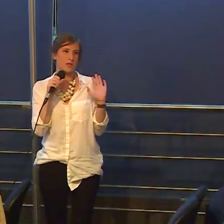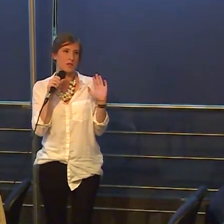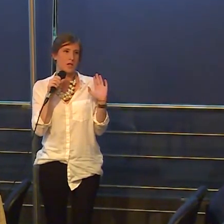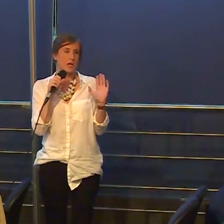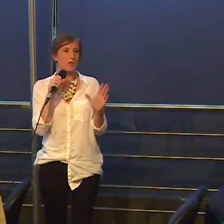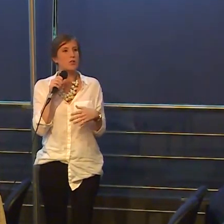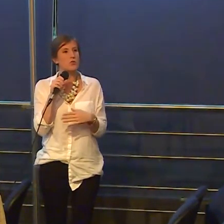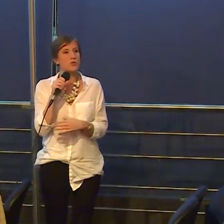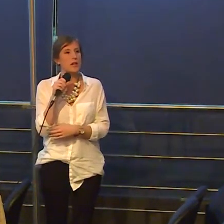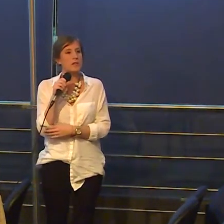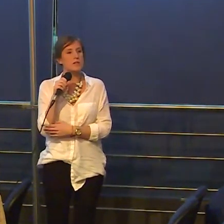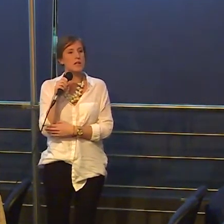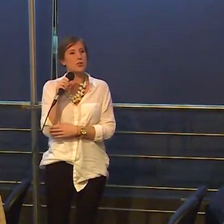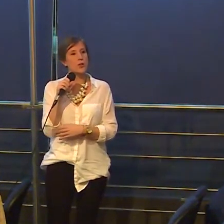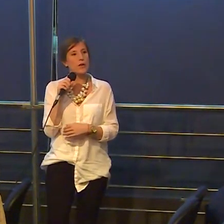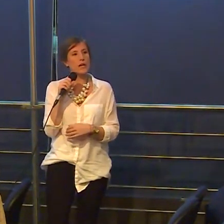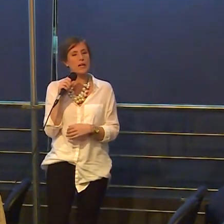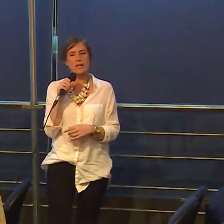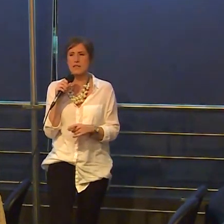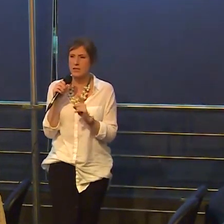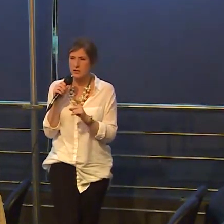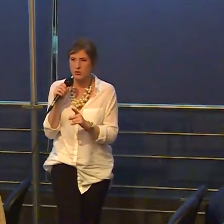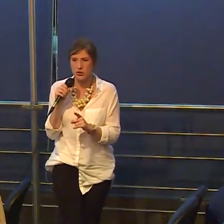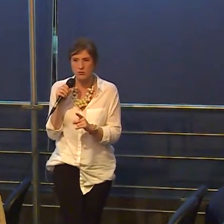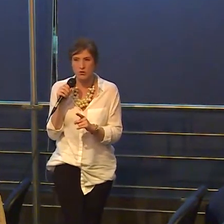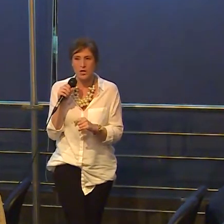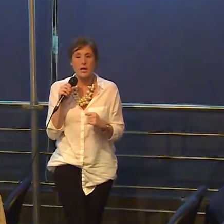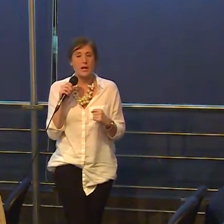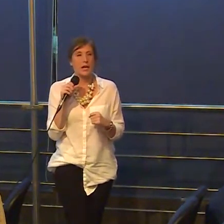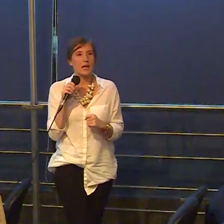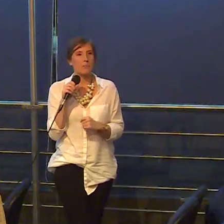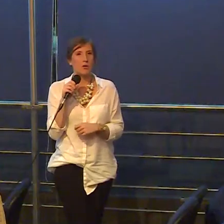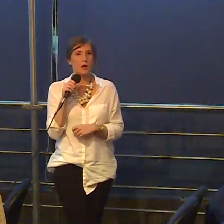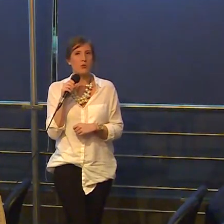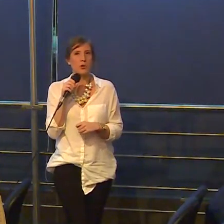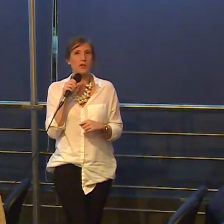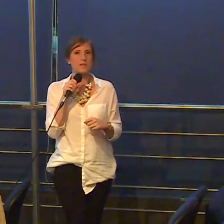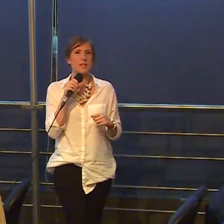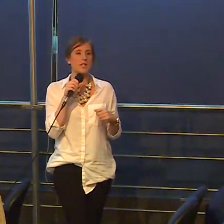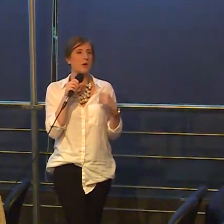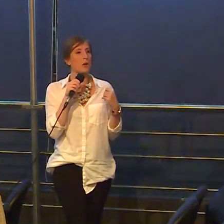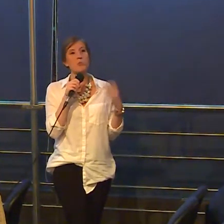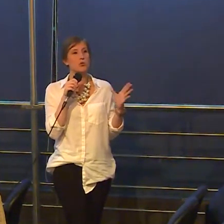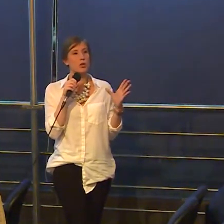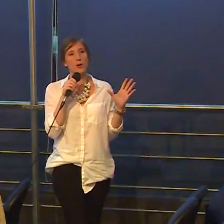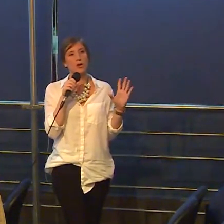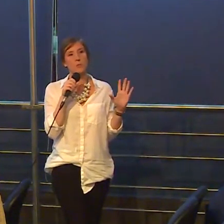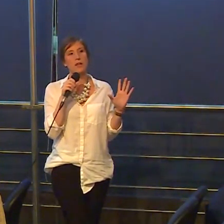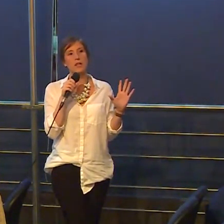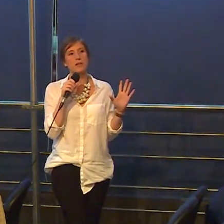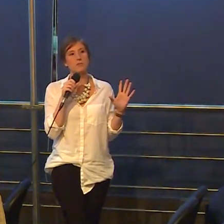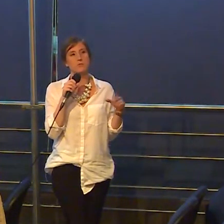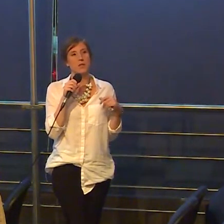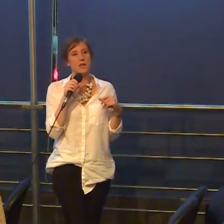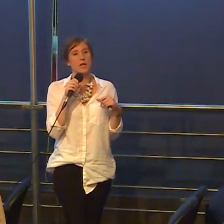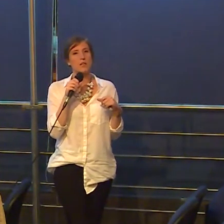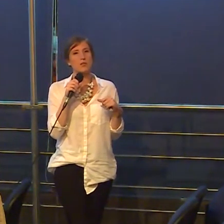intereses. Entonces, dentro de la Casa San Antonio, podíamos evidenciar que había mucho trabajo de